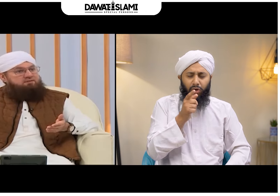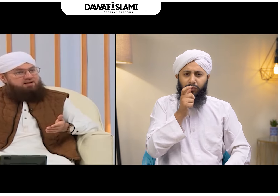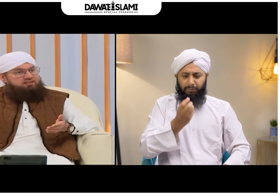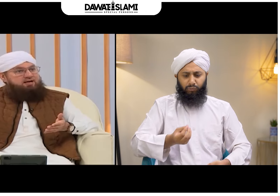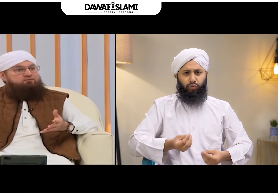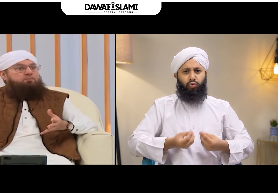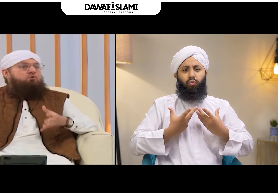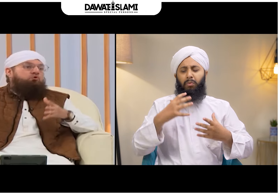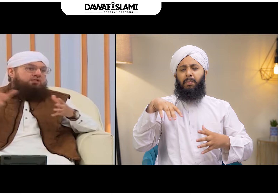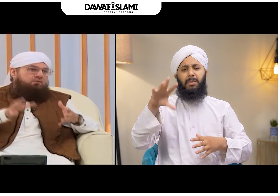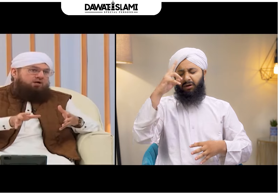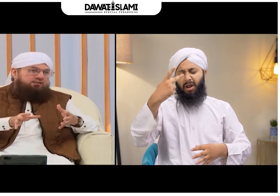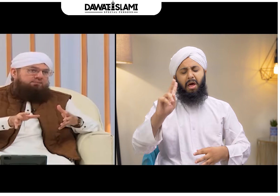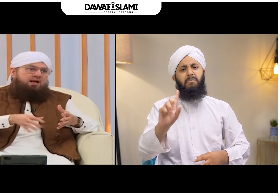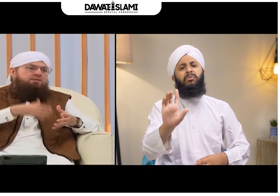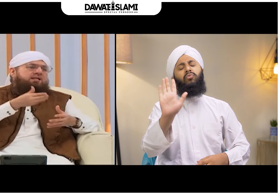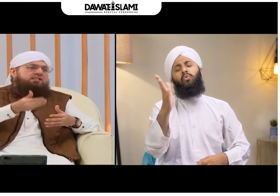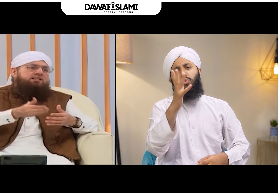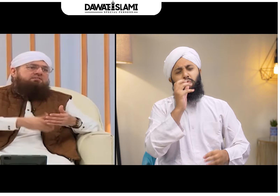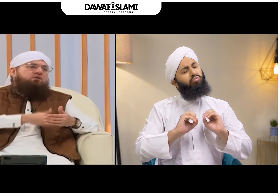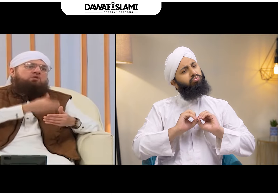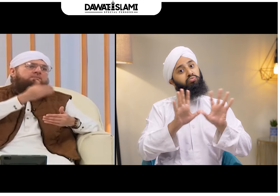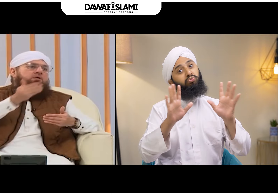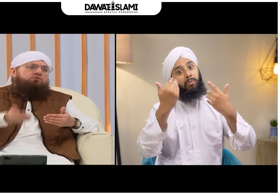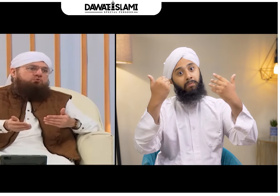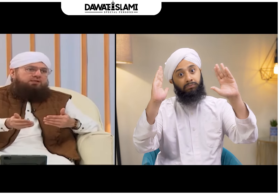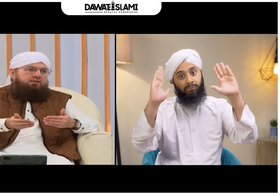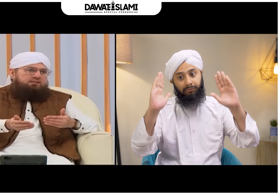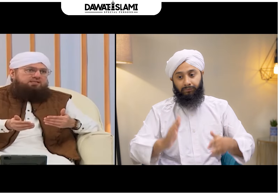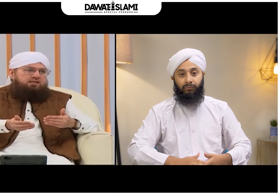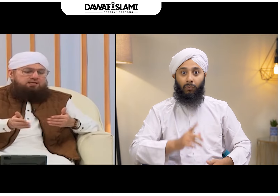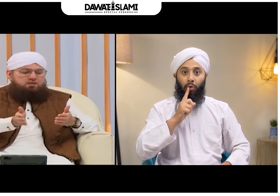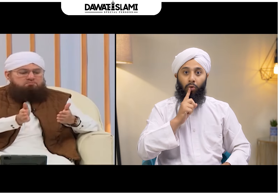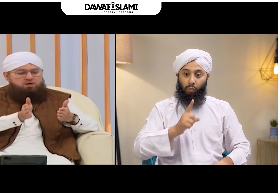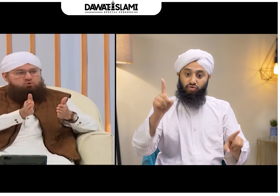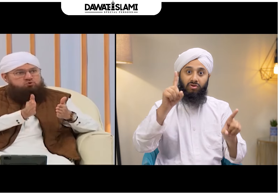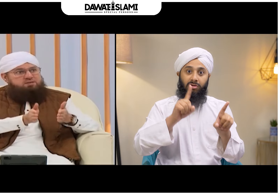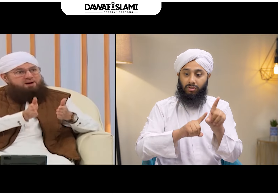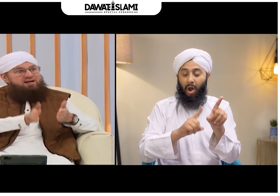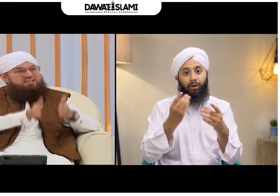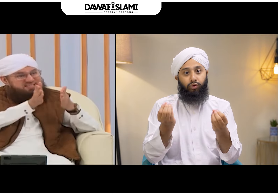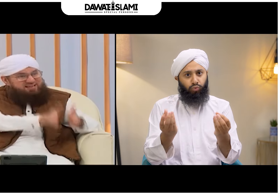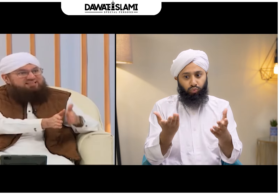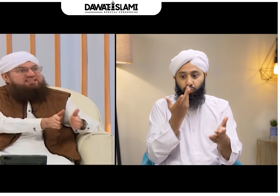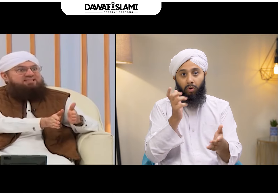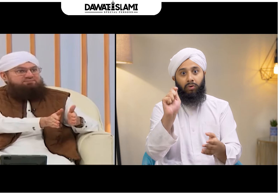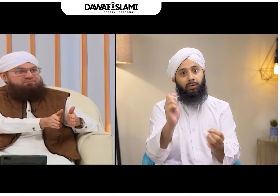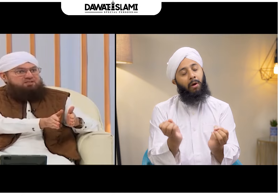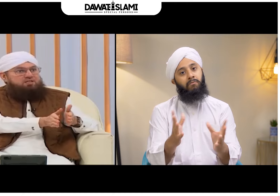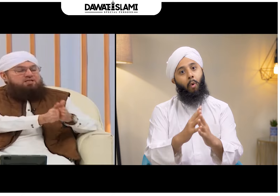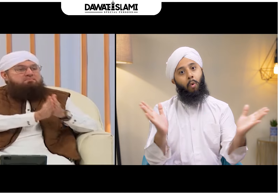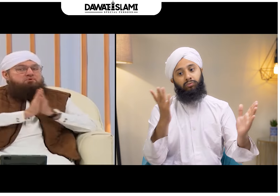کے تہوار آتے ہیں، خاص طور پہ کوئی خوشی کا موقع آتا ہے نا، میں نام نہیں لینا چاہتا، ایک تہوار دنیا میں بہت مشہور ہے، ٹھیک ہے نا، مگر اس کی باقاعدہ سیل لگتی